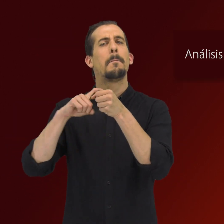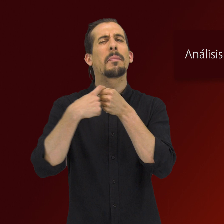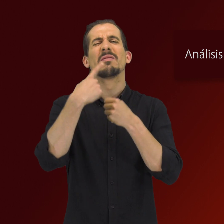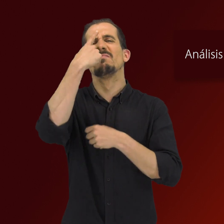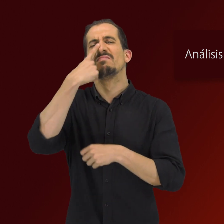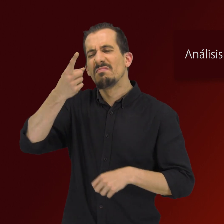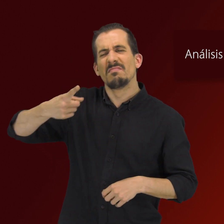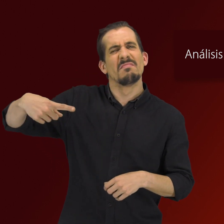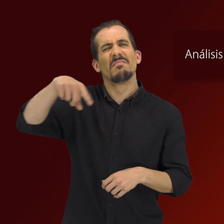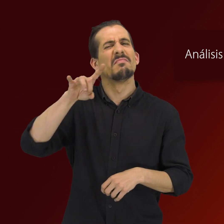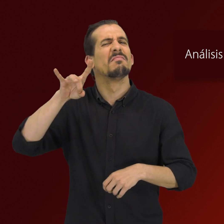Análisis de las personas participantes.